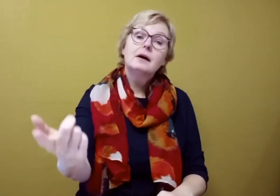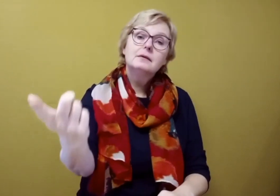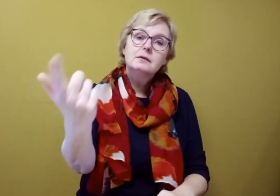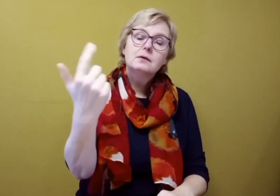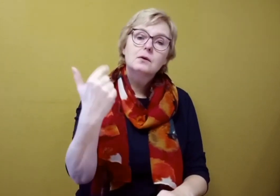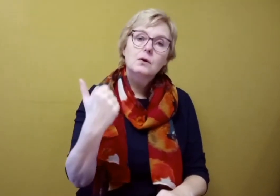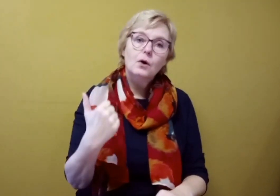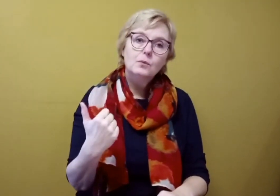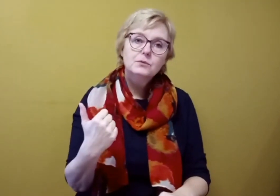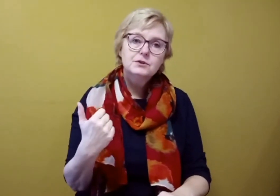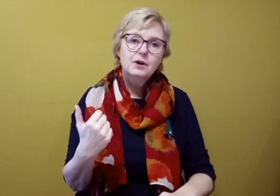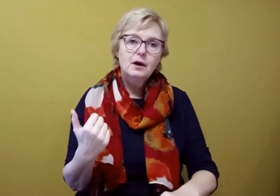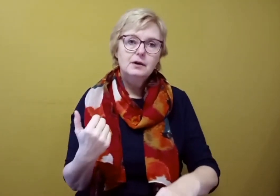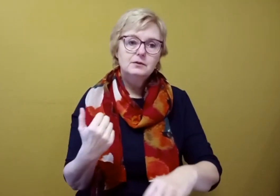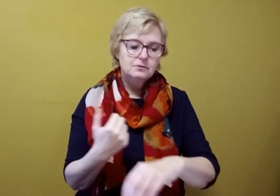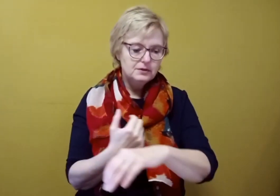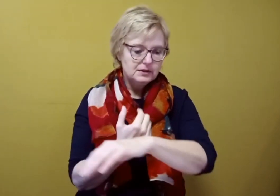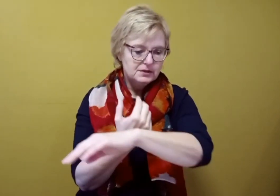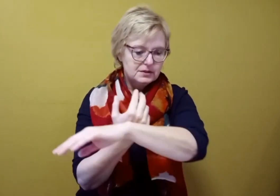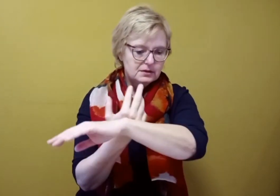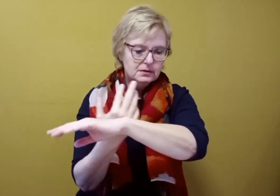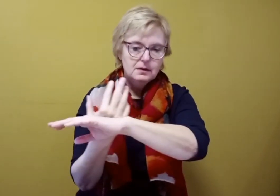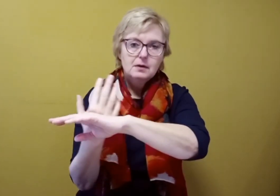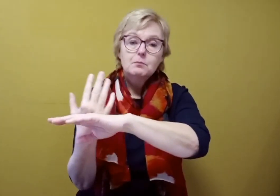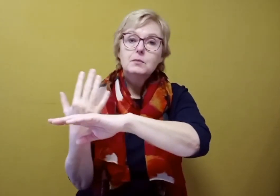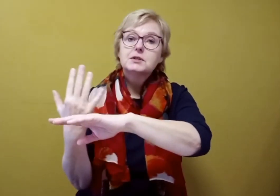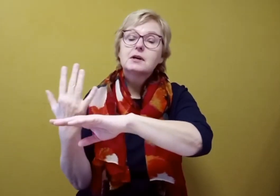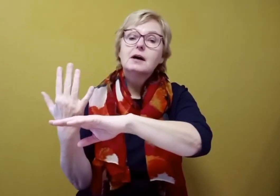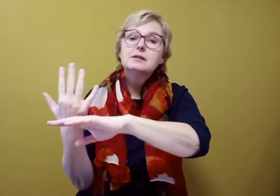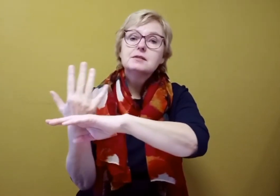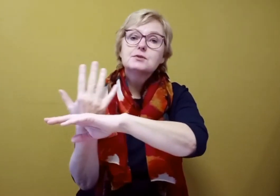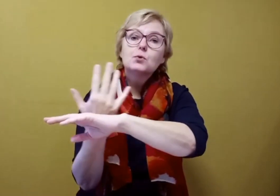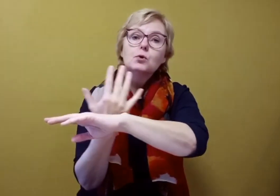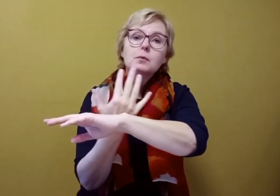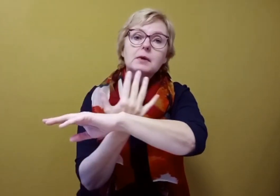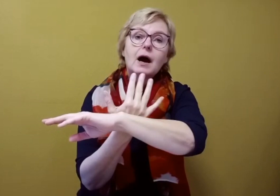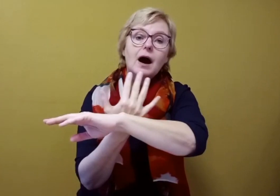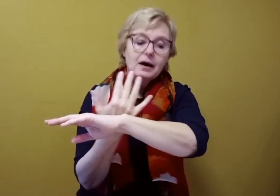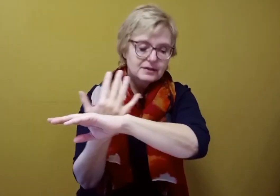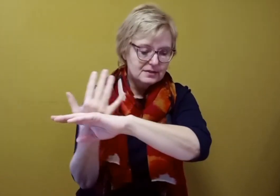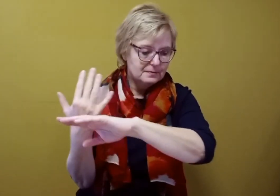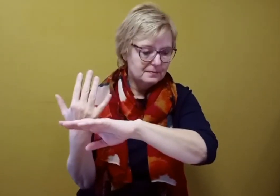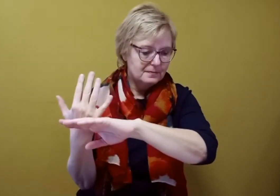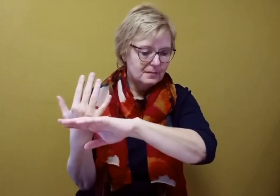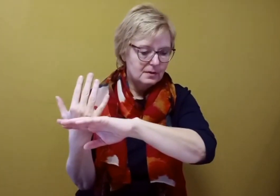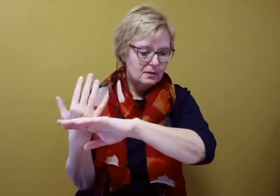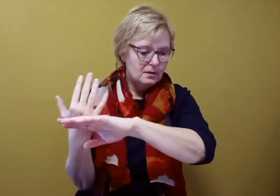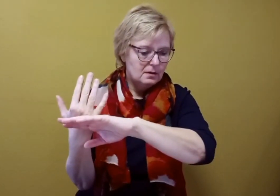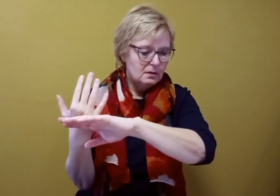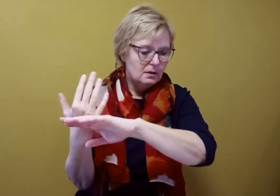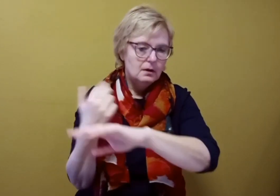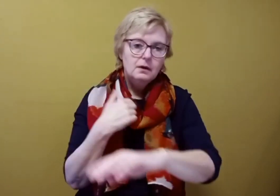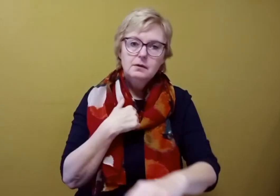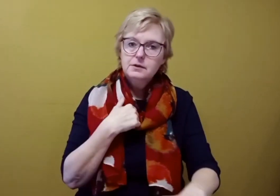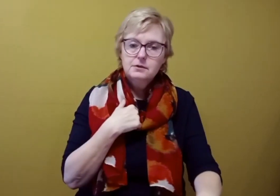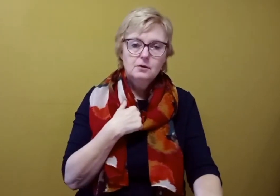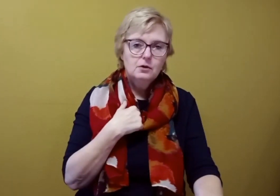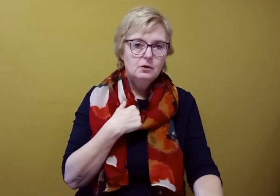Dann kommt eine Wiese mit ganz hohem Gras. Ich